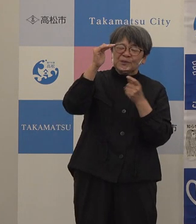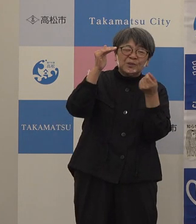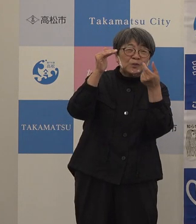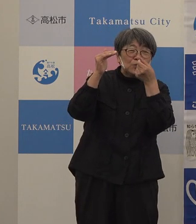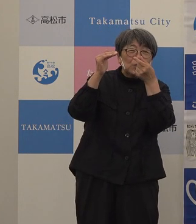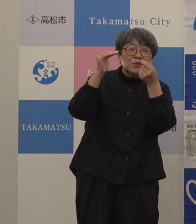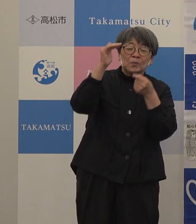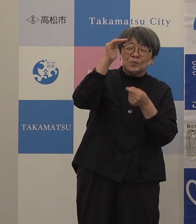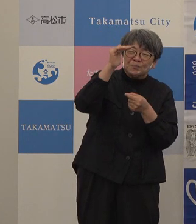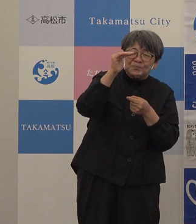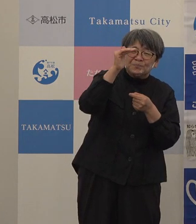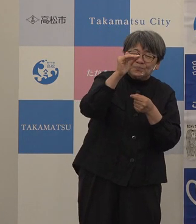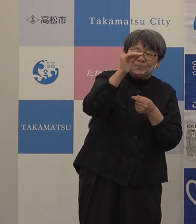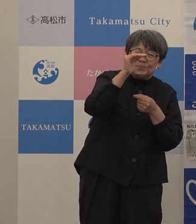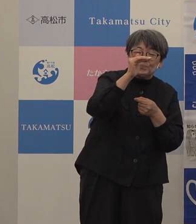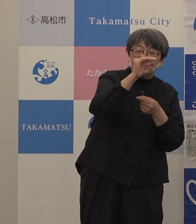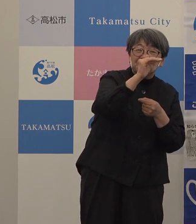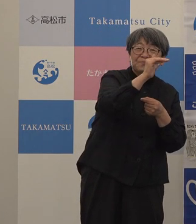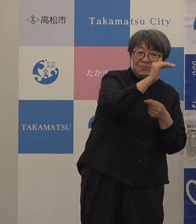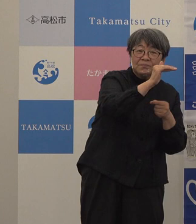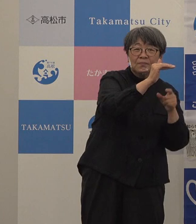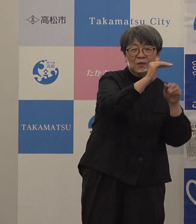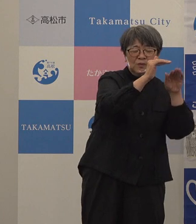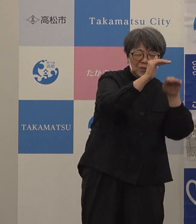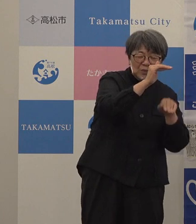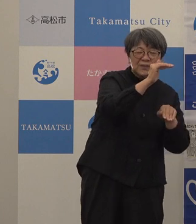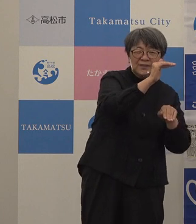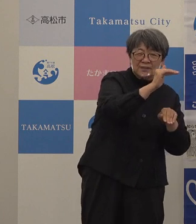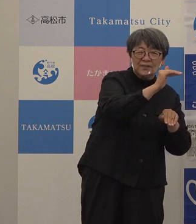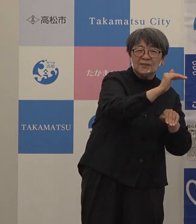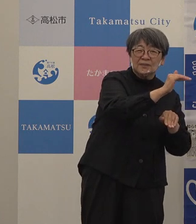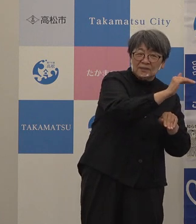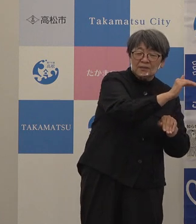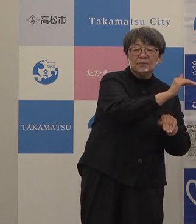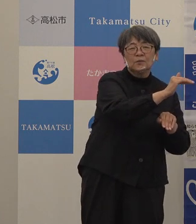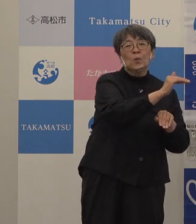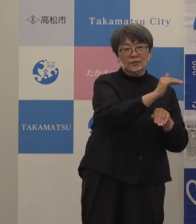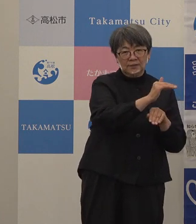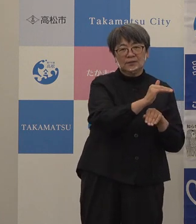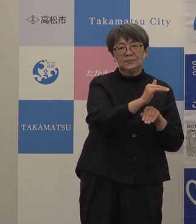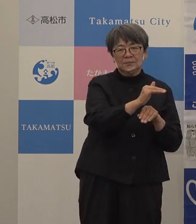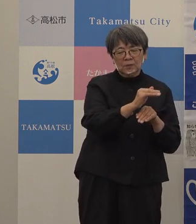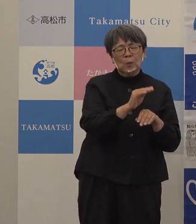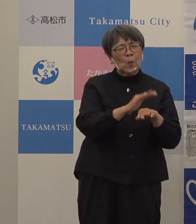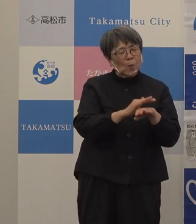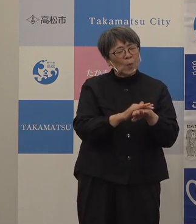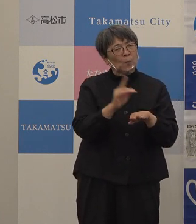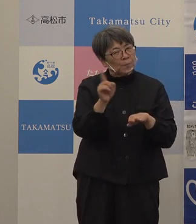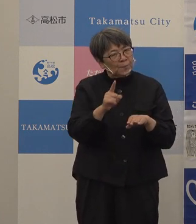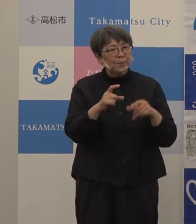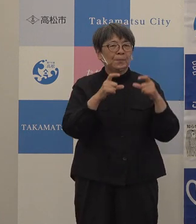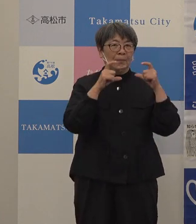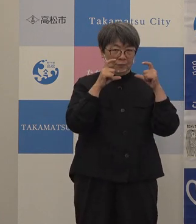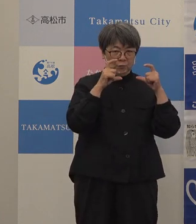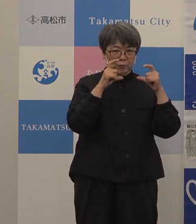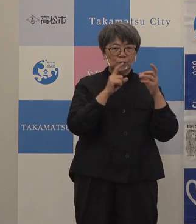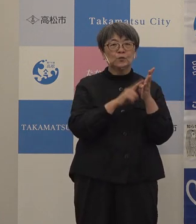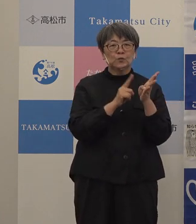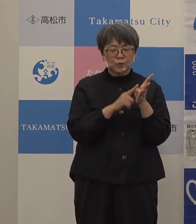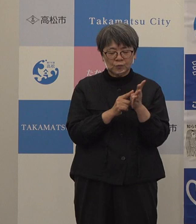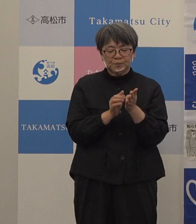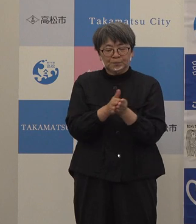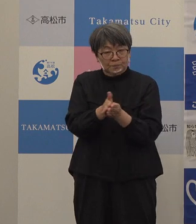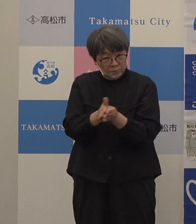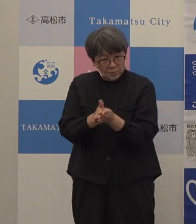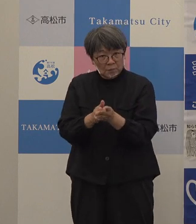、しかもそれが収束に向かうように、先ほどから言っておりますマスクの着用、手洗いの徹底、人と人